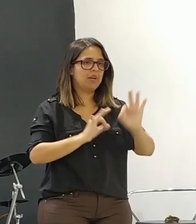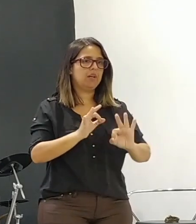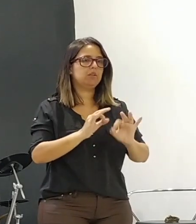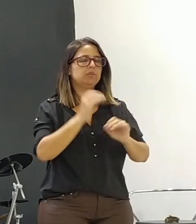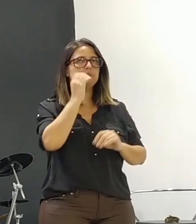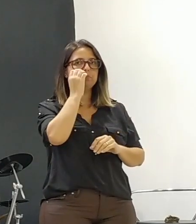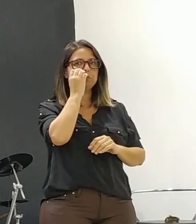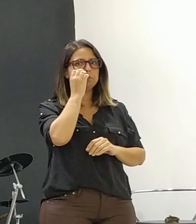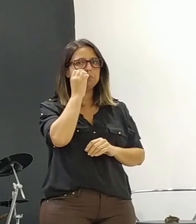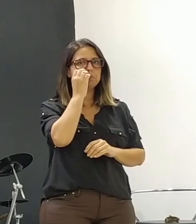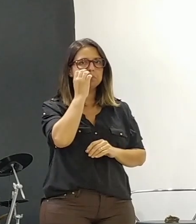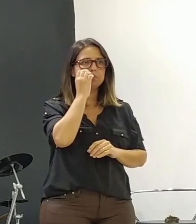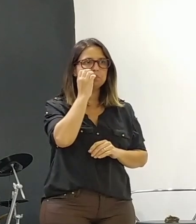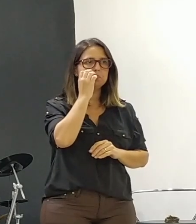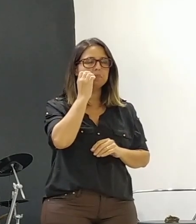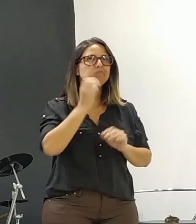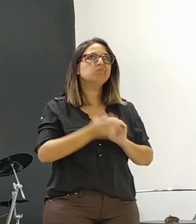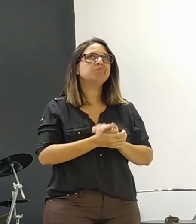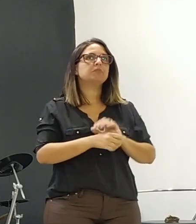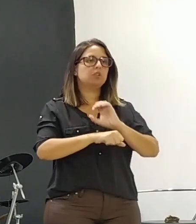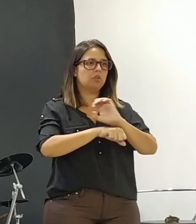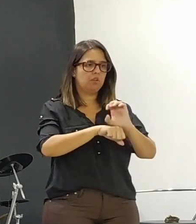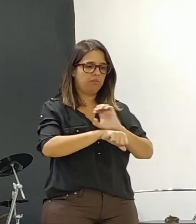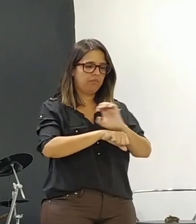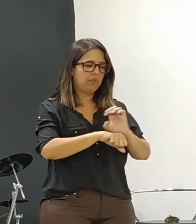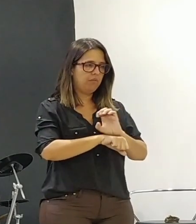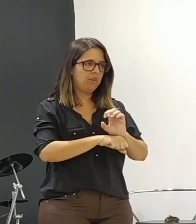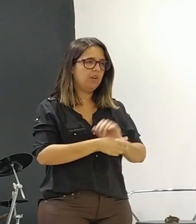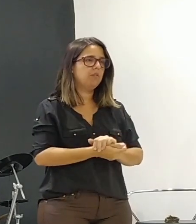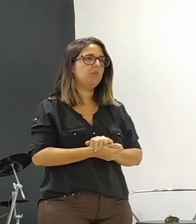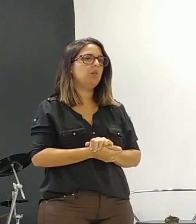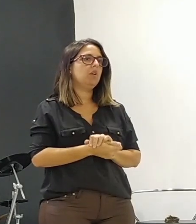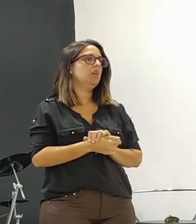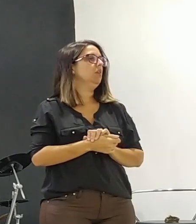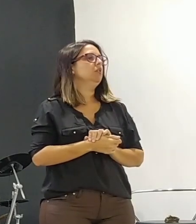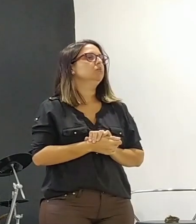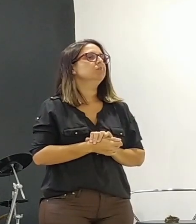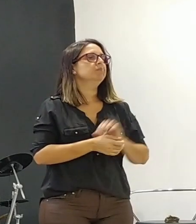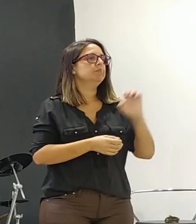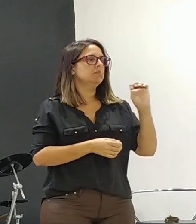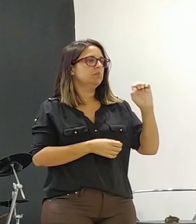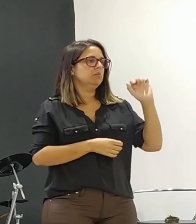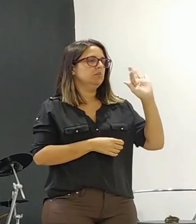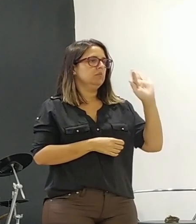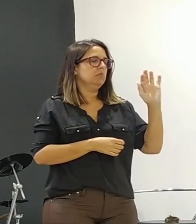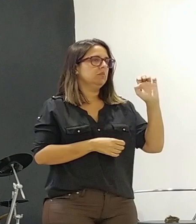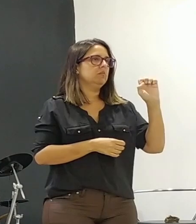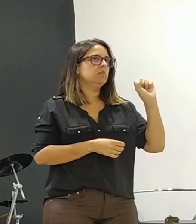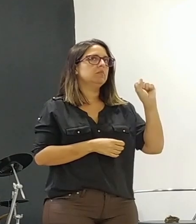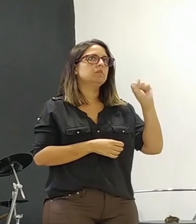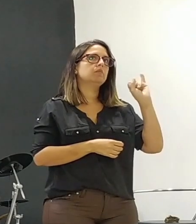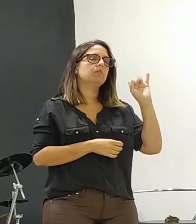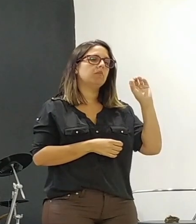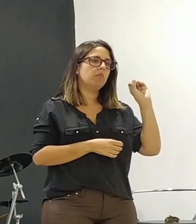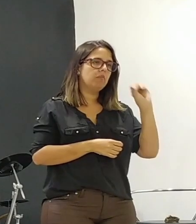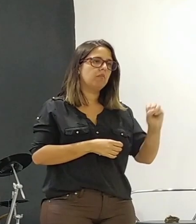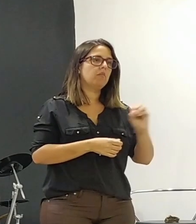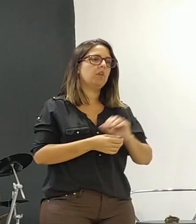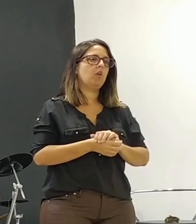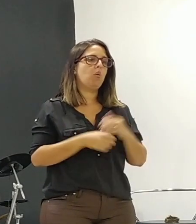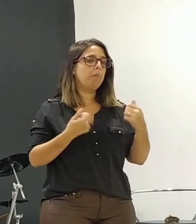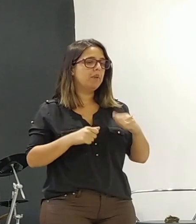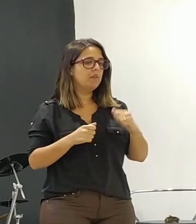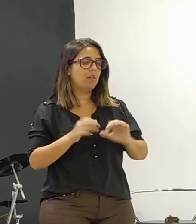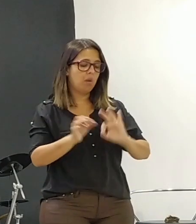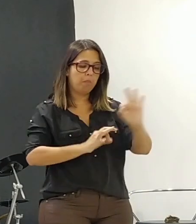do Evangelho da Paz, que diz lá em Efésios capítulo 6, calçadas. Você tem que comer já, né, com o